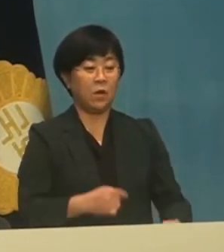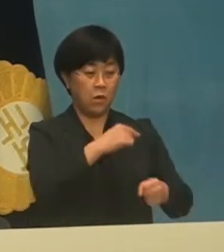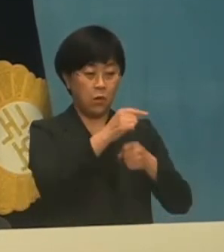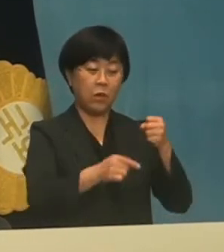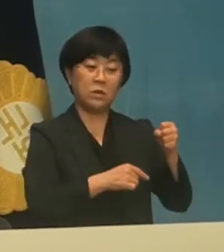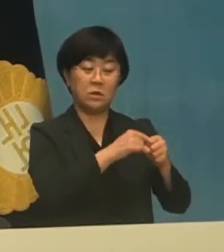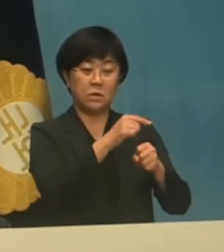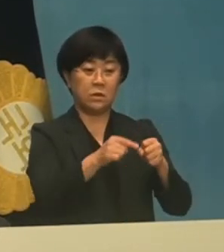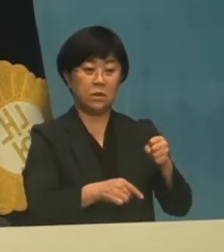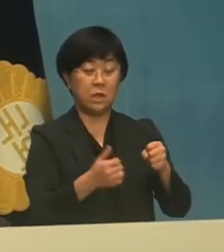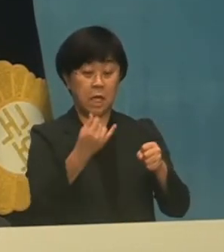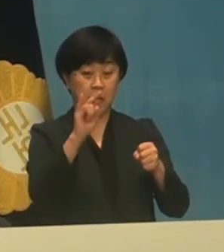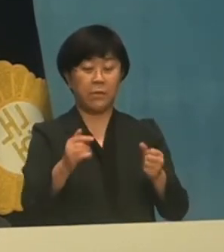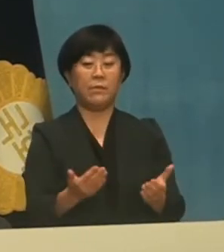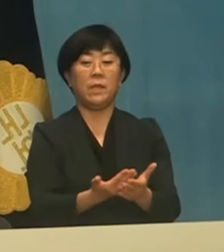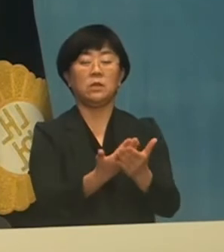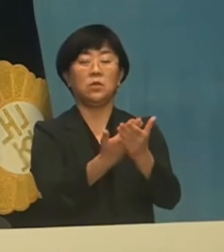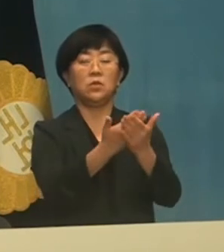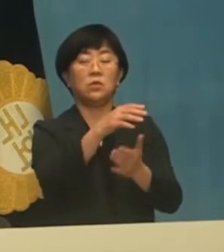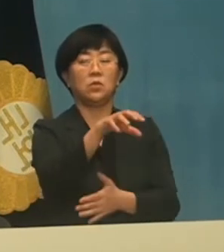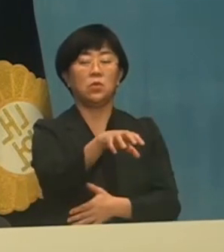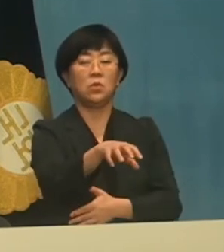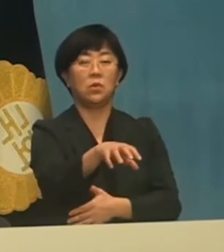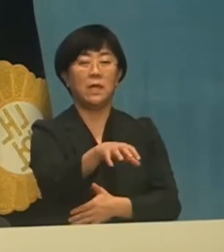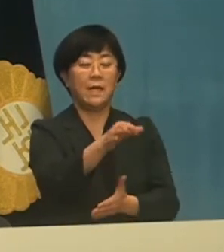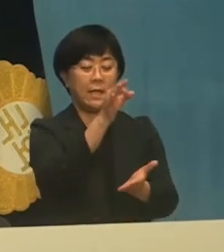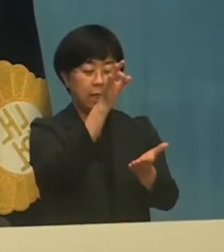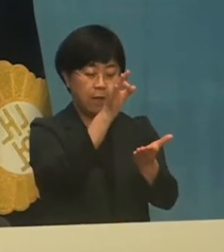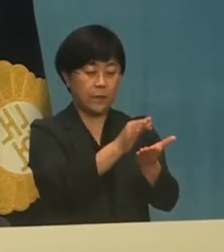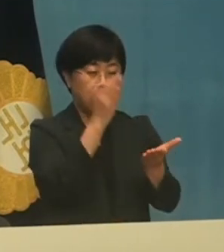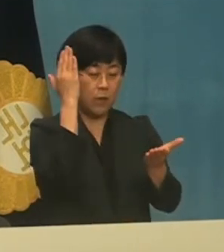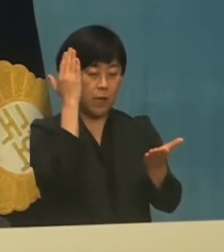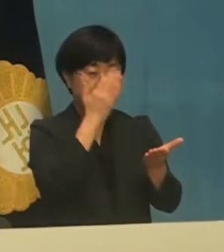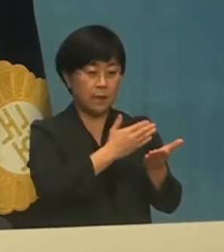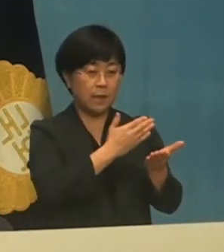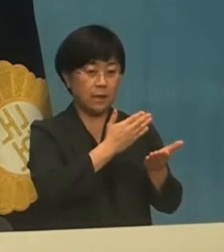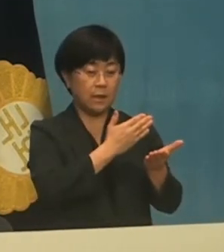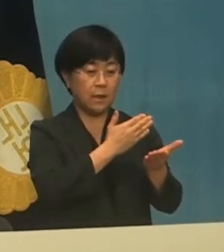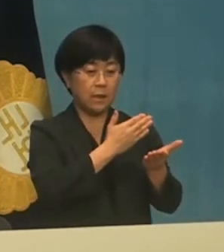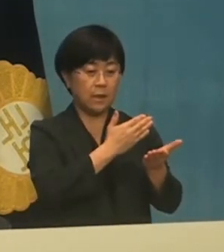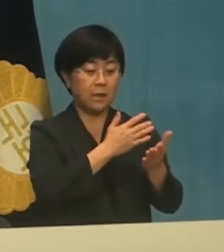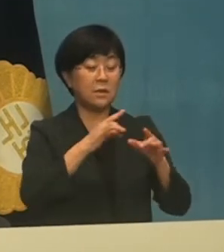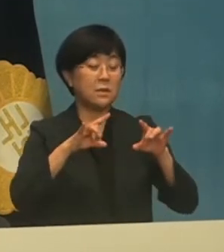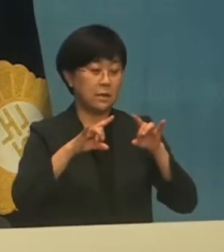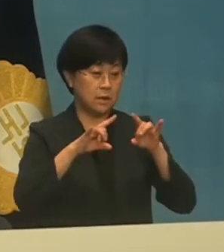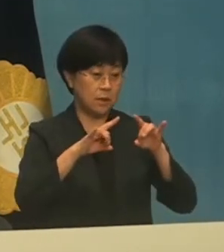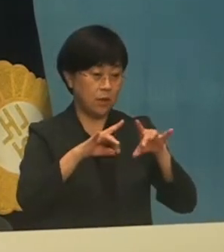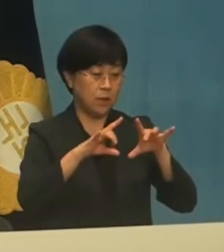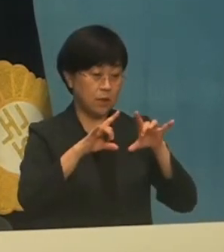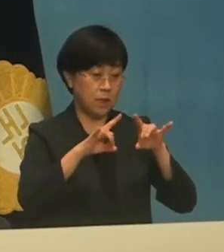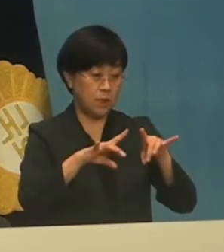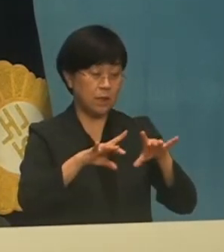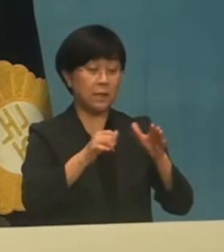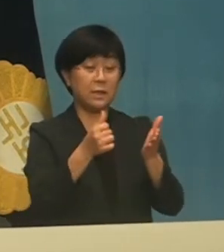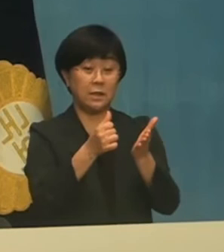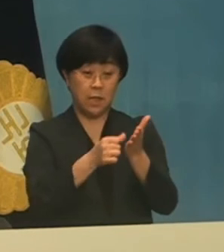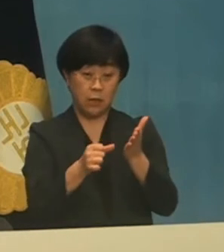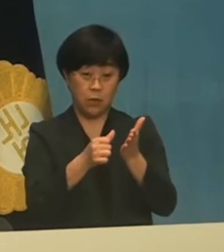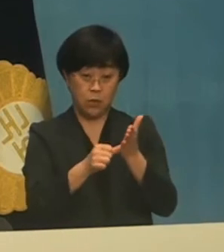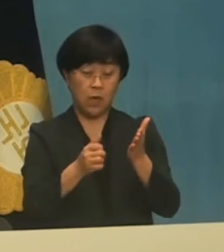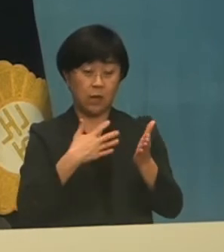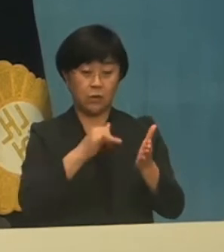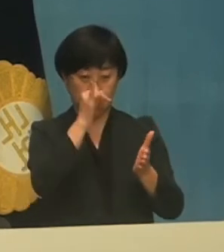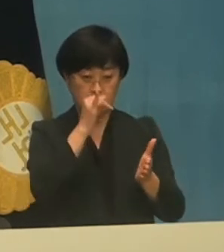원전이 핵발전소가 마치 값싸고 깨끗한 전기의 재료인 걸로 알고